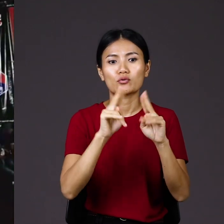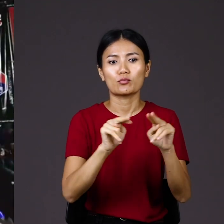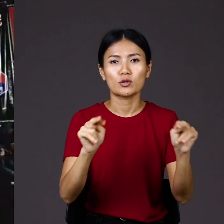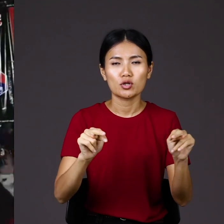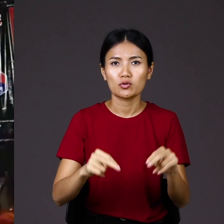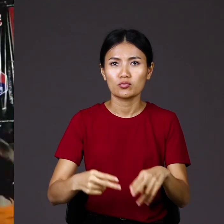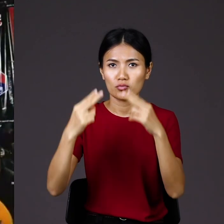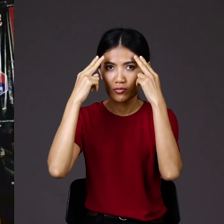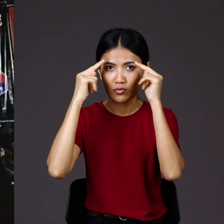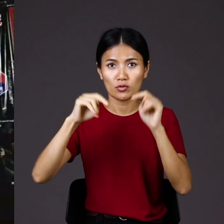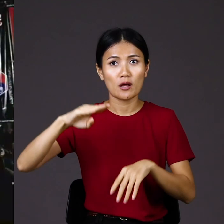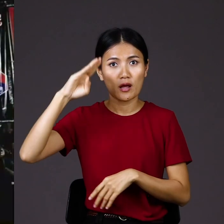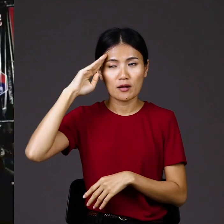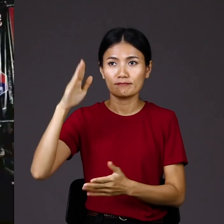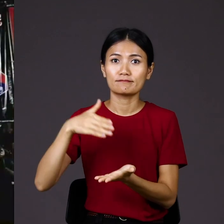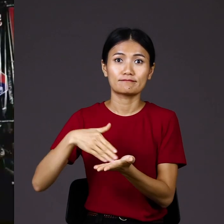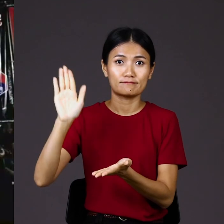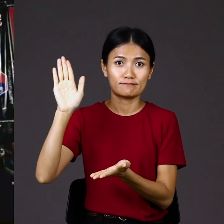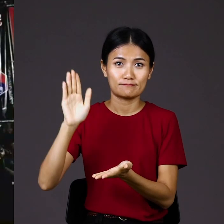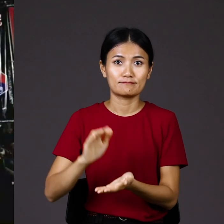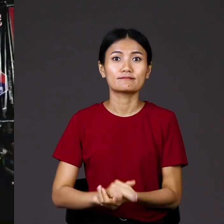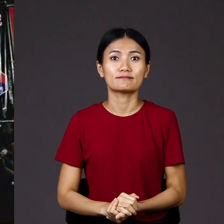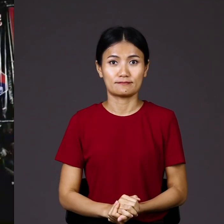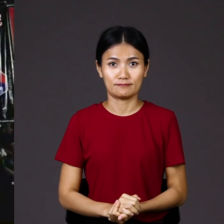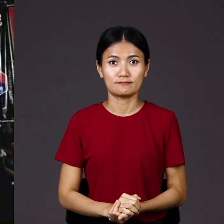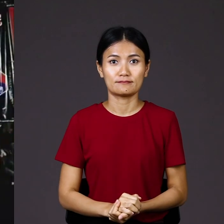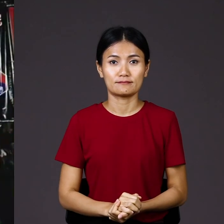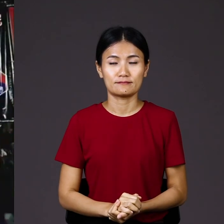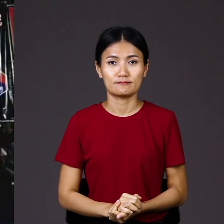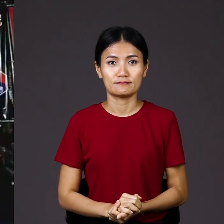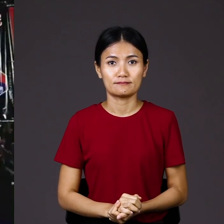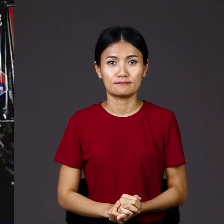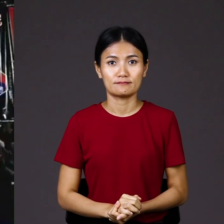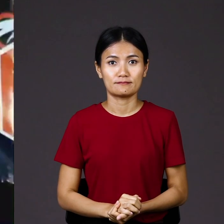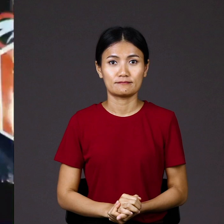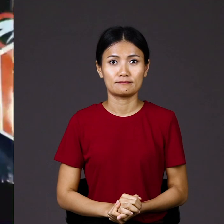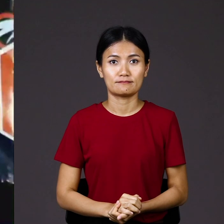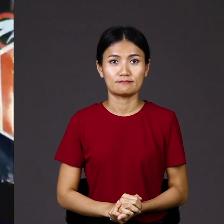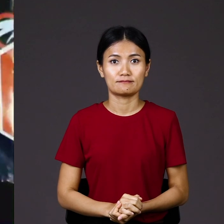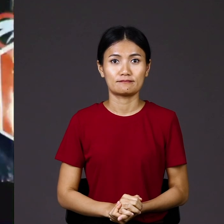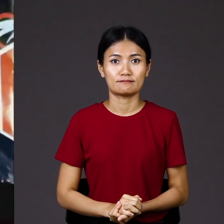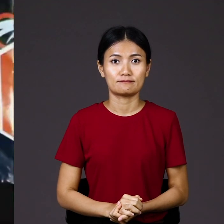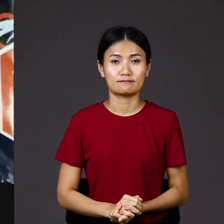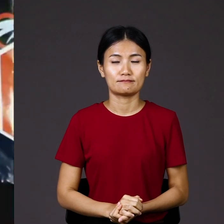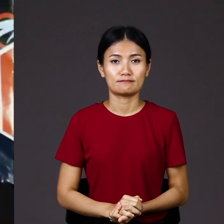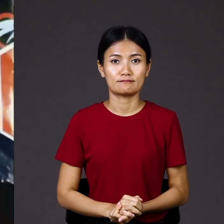ทบุรีไม่เอาประยุทธ์จันทร์โอชาครับ